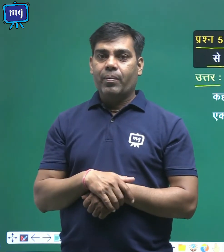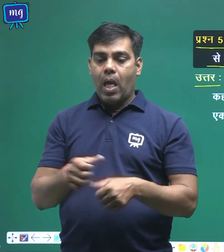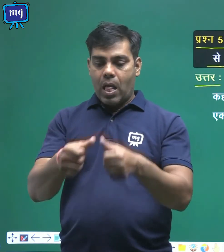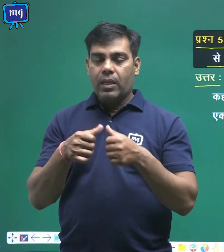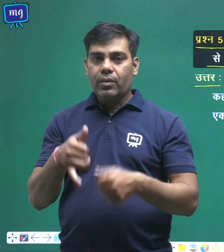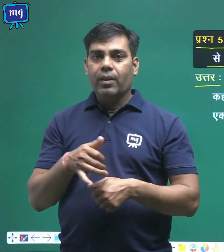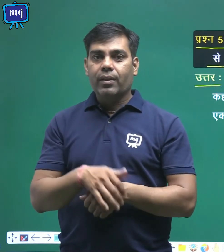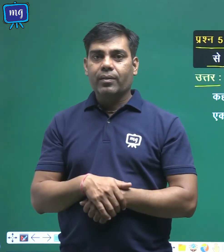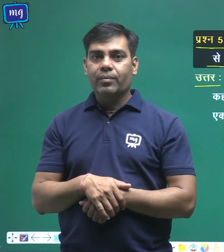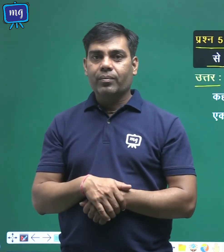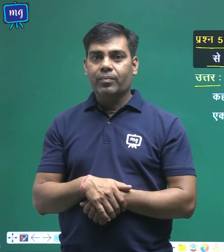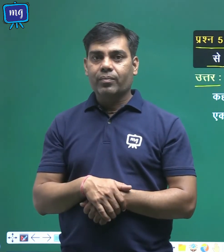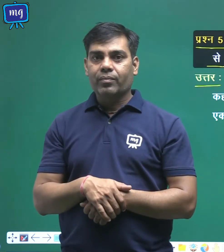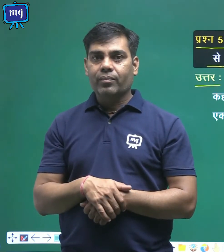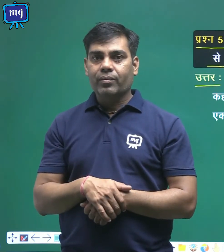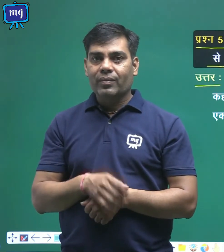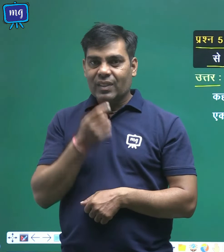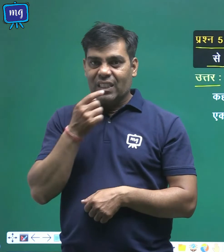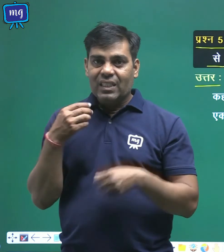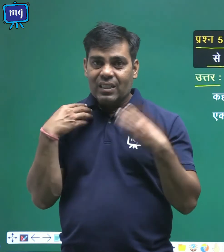उत्तर है गडरिये ने